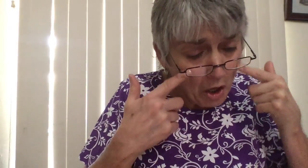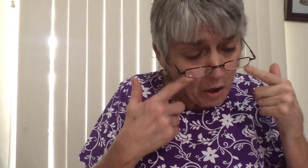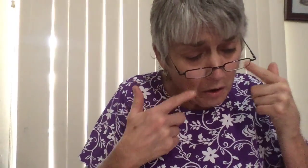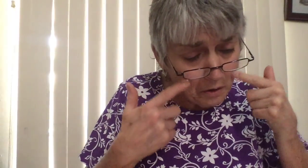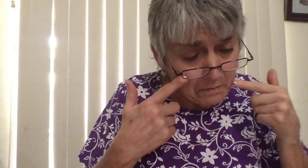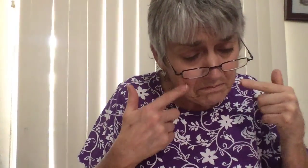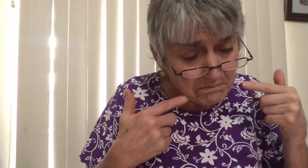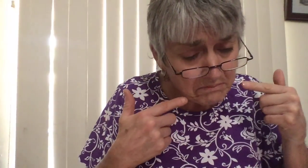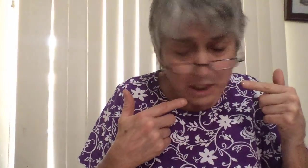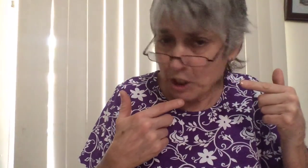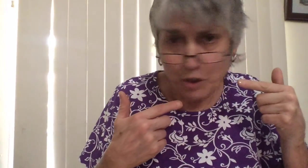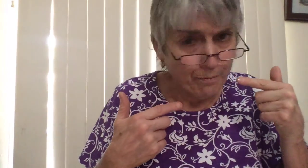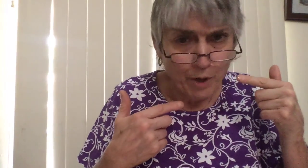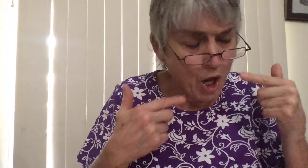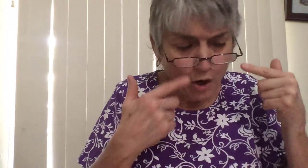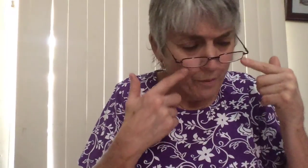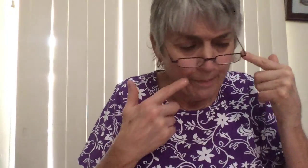Pleure. Il ne pleure pas.